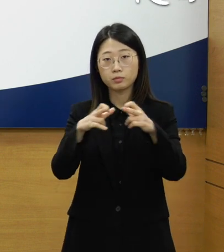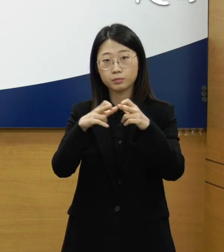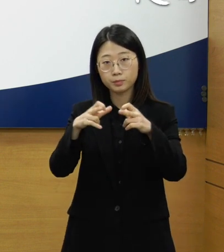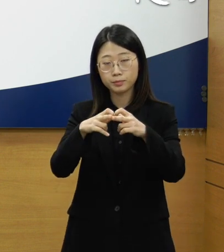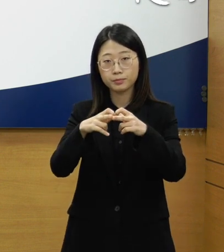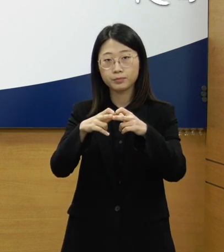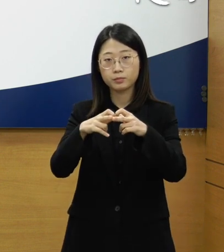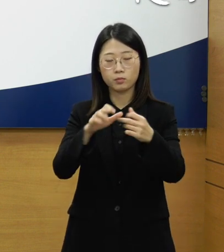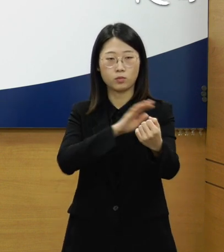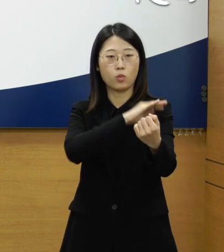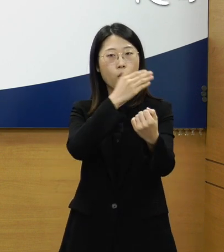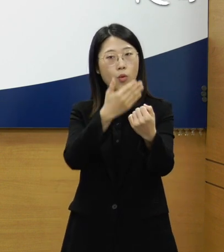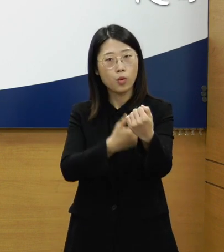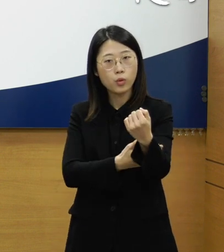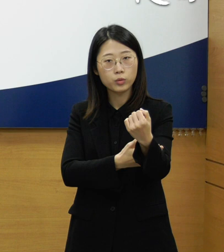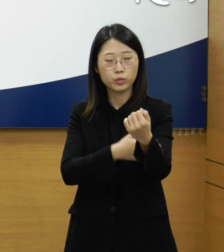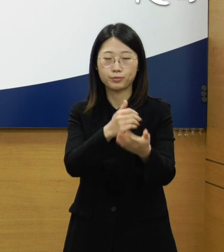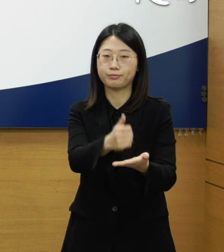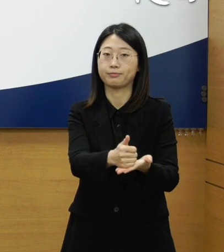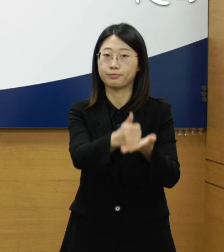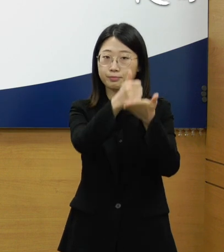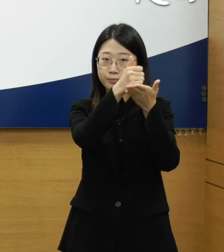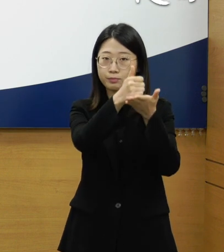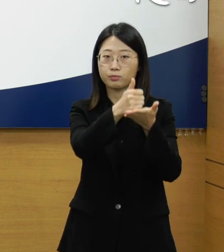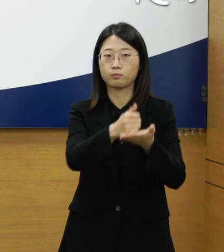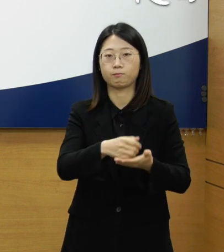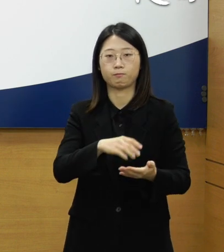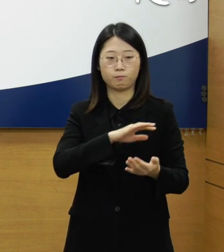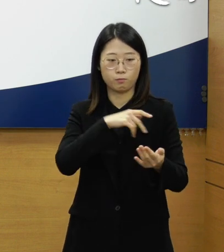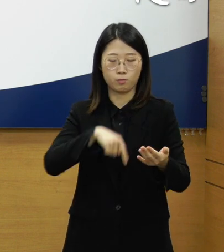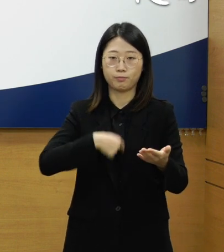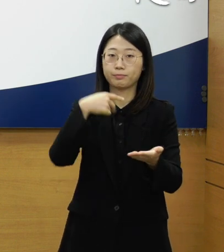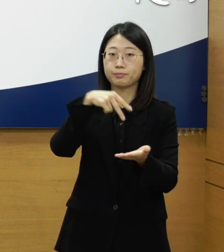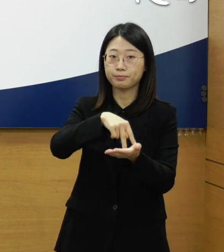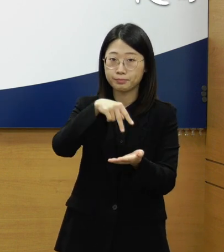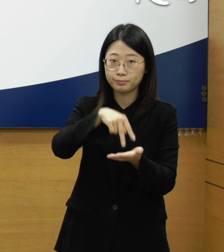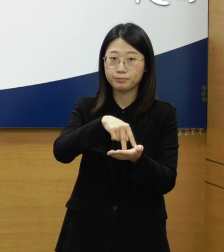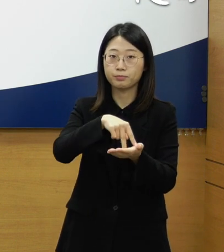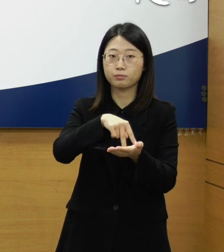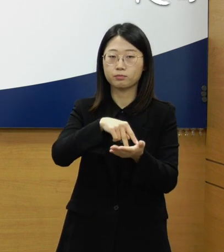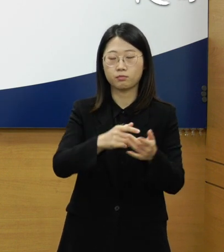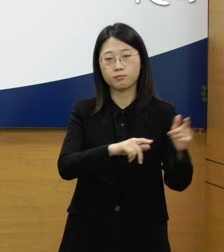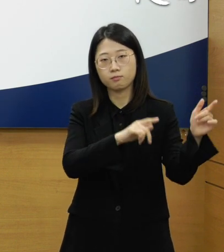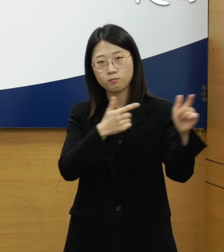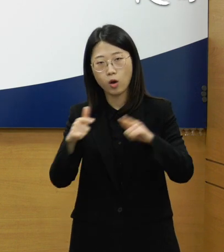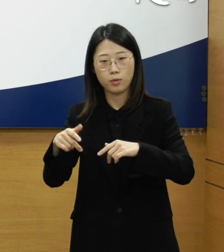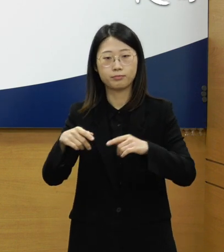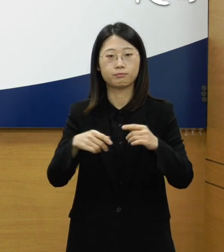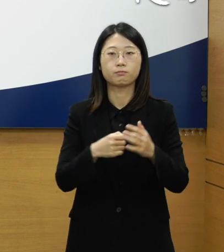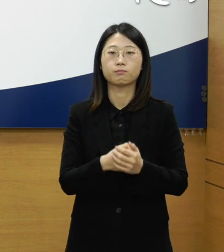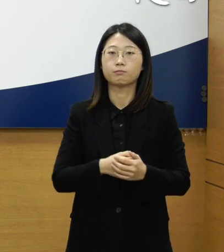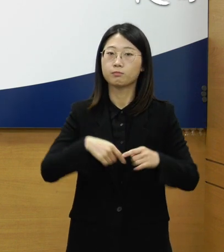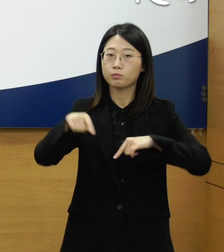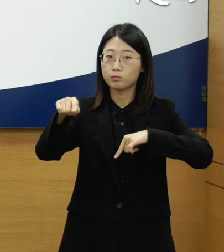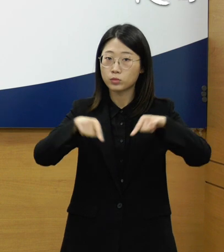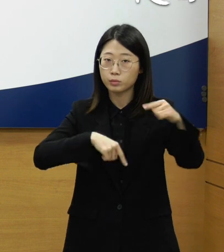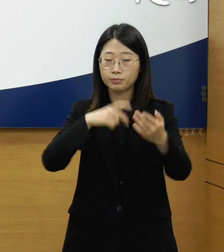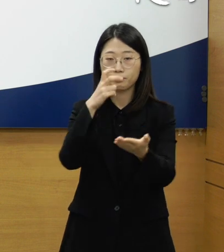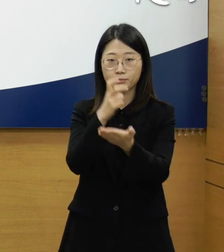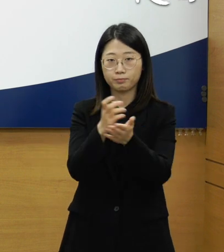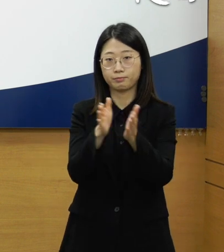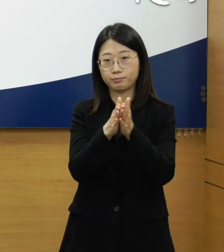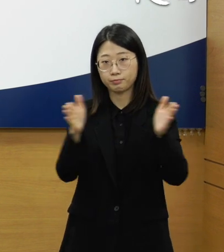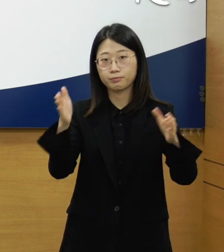장애인의 권리가 존중받고 온전히 자립할 수 있도록 다양한 장애인 정책을